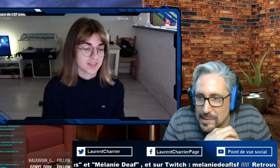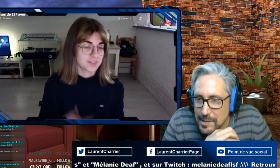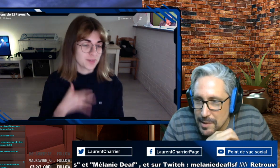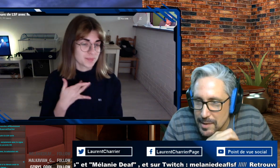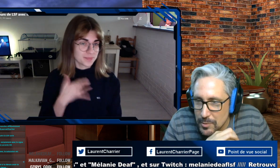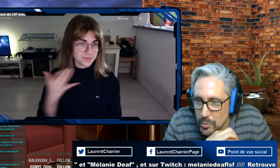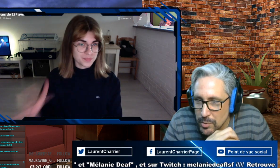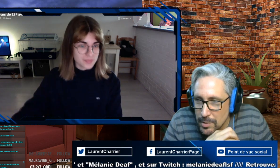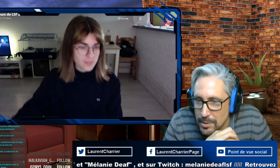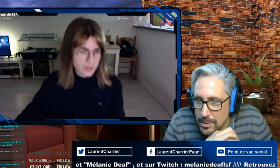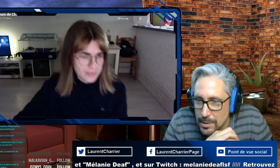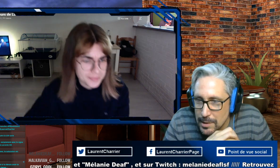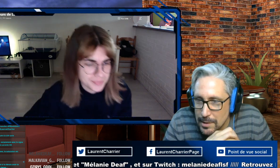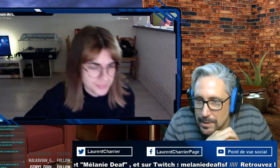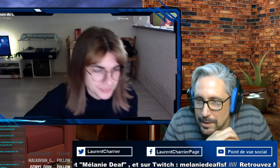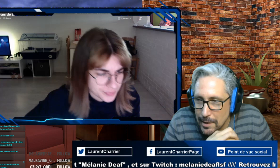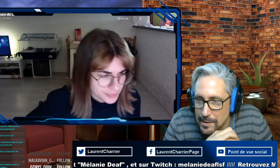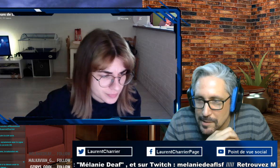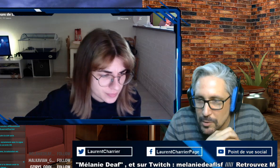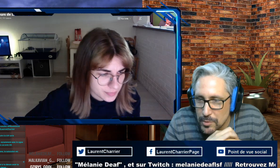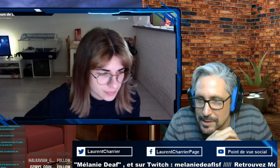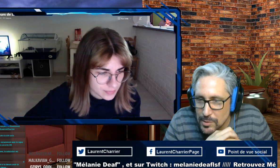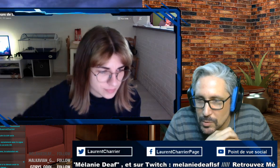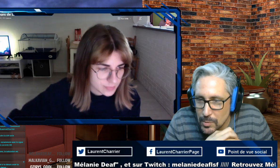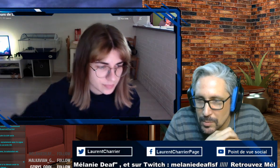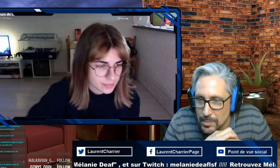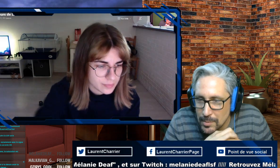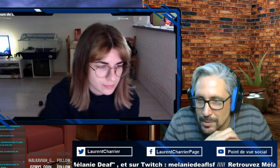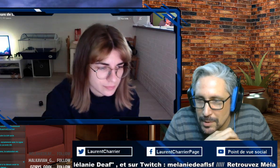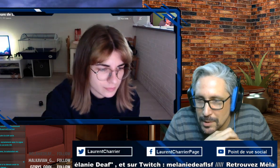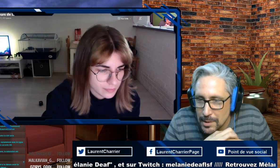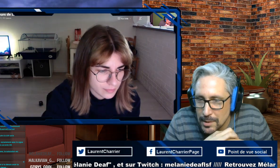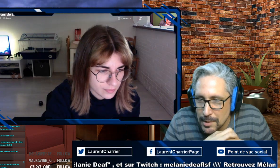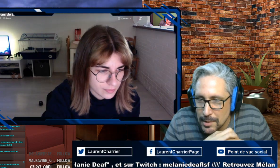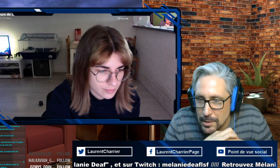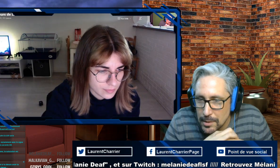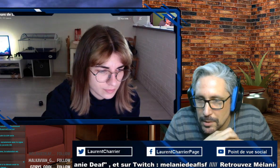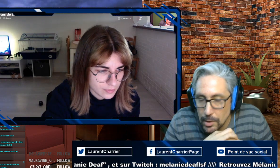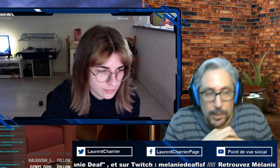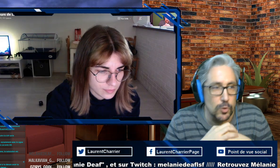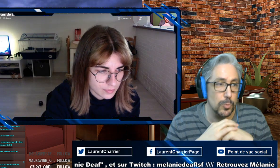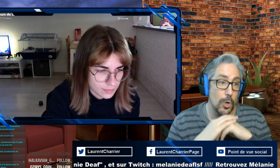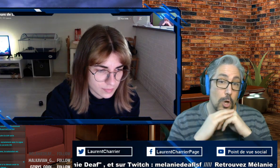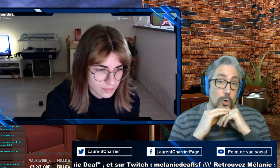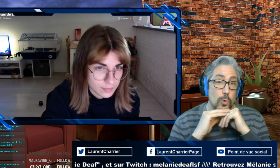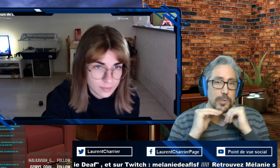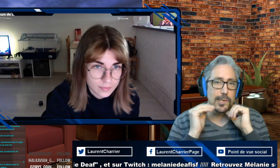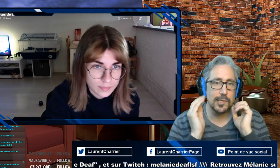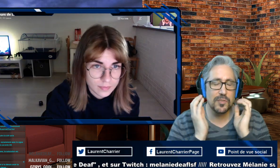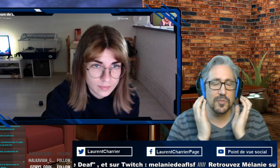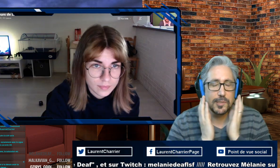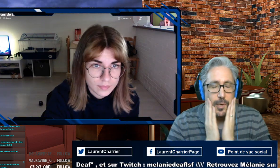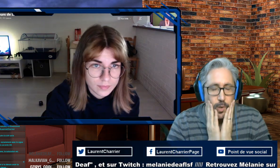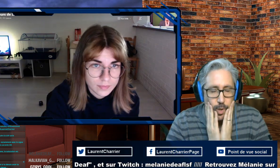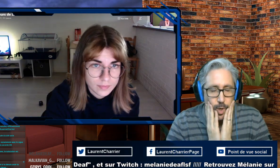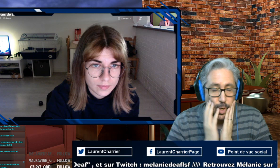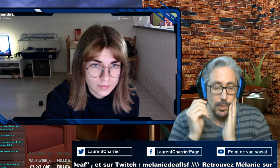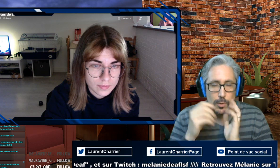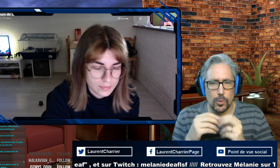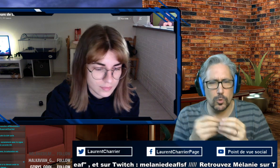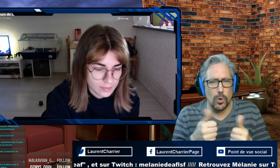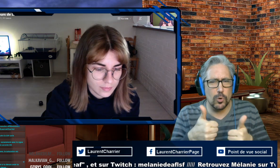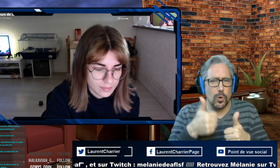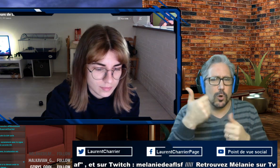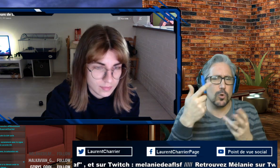Il y a même certains nombres, la salutation, oh les nombres, compter c'est difficile, oh là